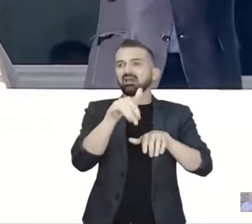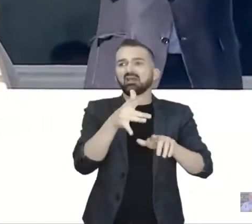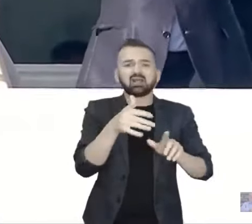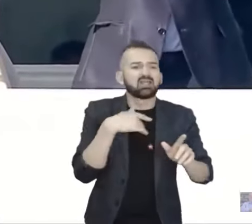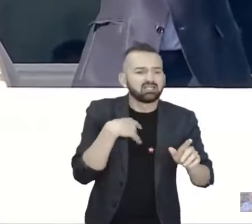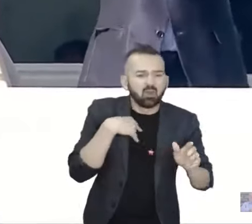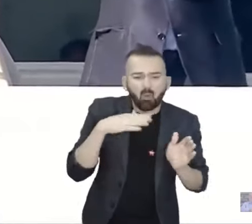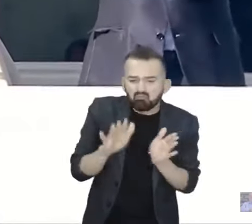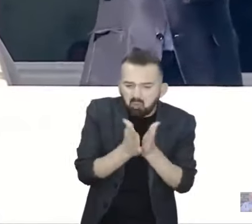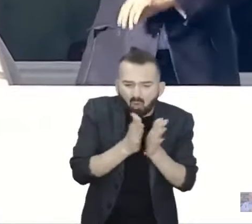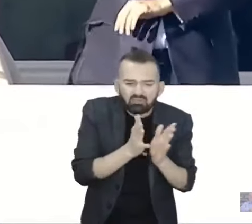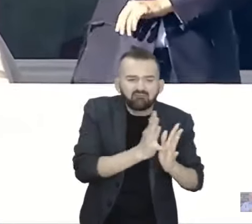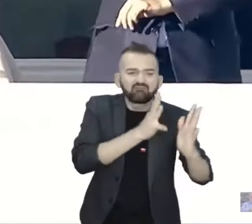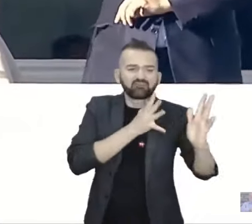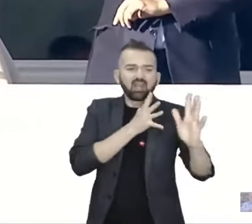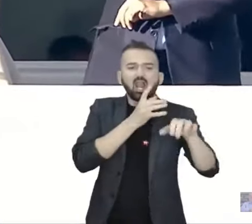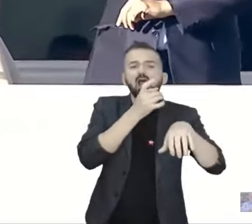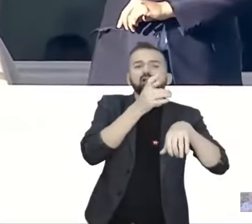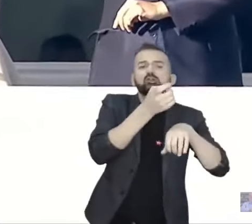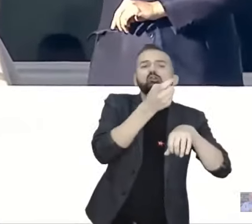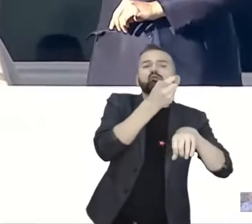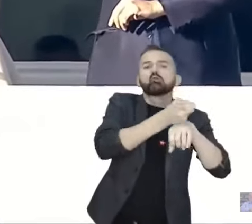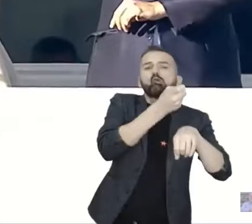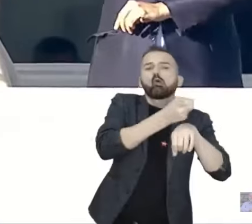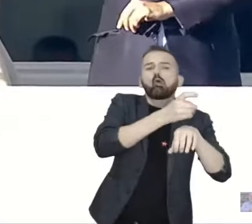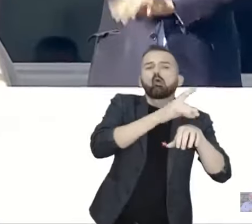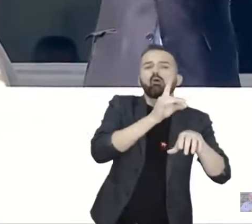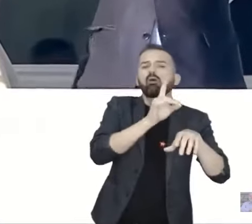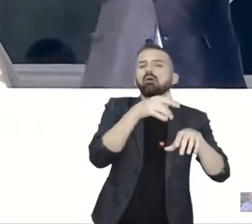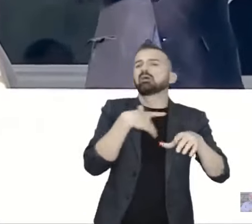colocá-lo novamente no orçamento da União.